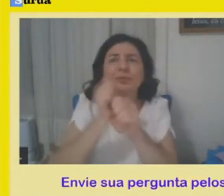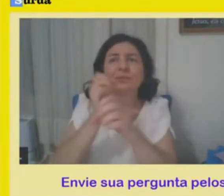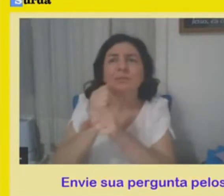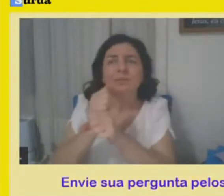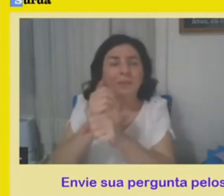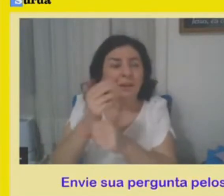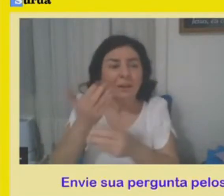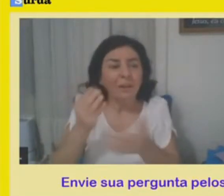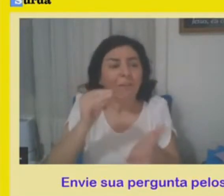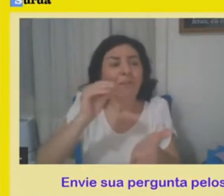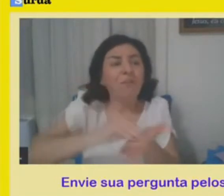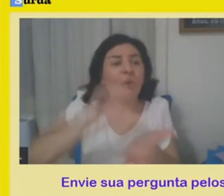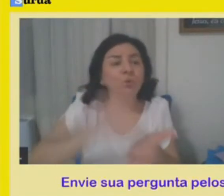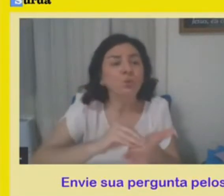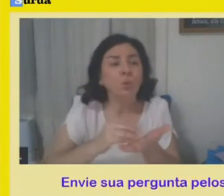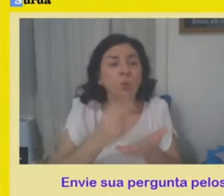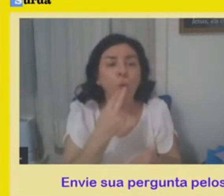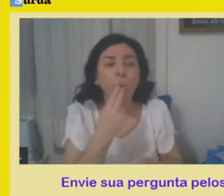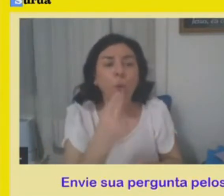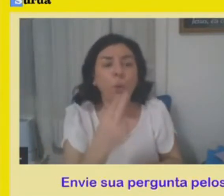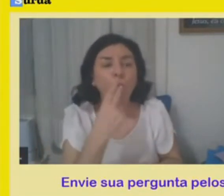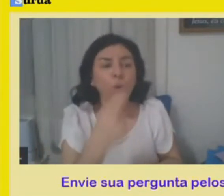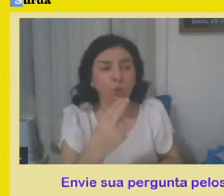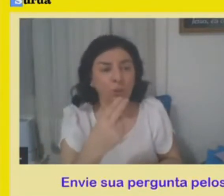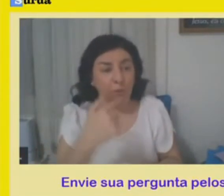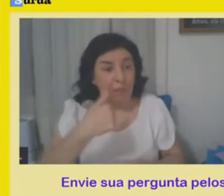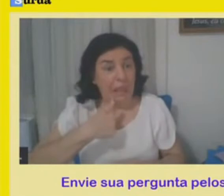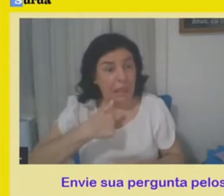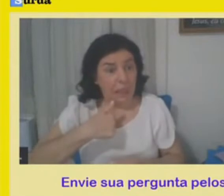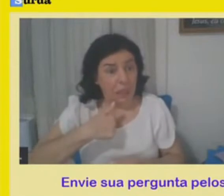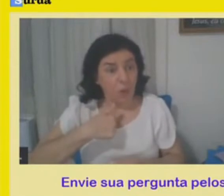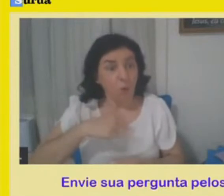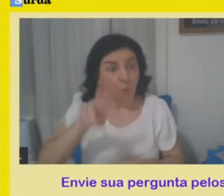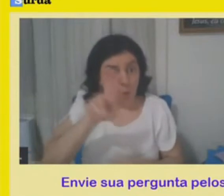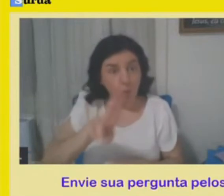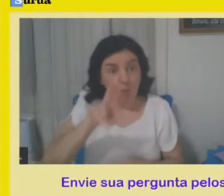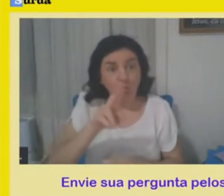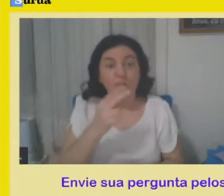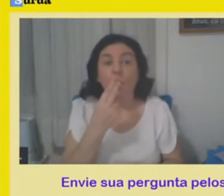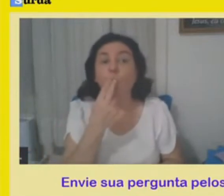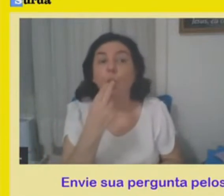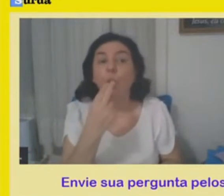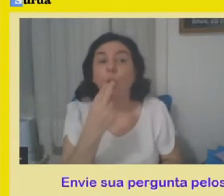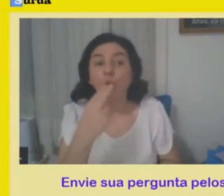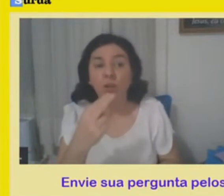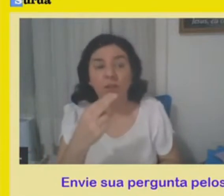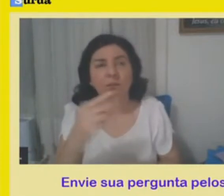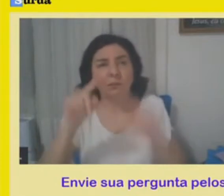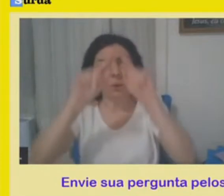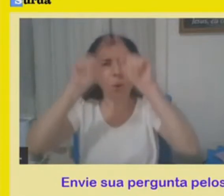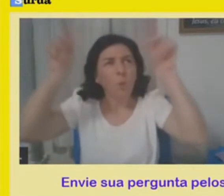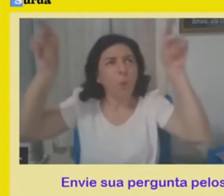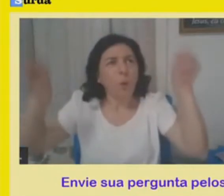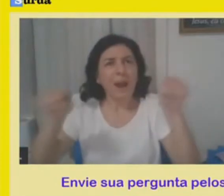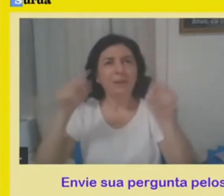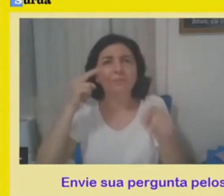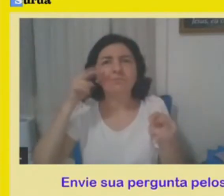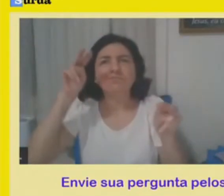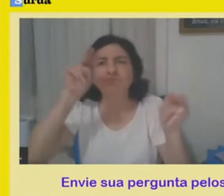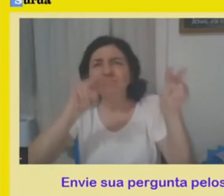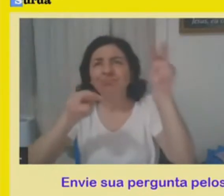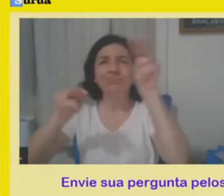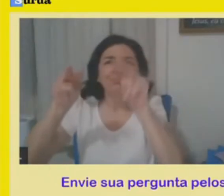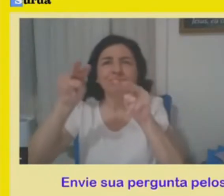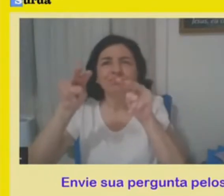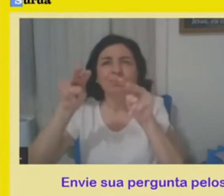imagem, mas você pode utilizar giz de cores diferentes, tá? Eu utilizo giz colorido